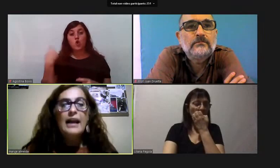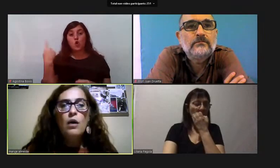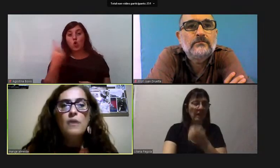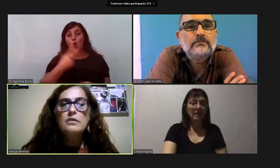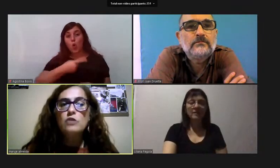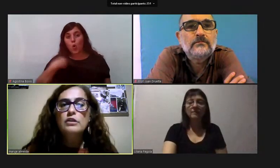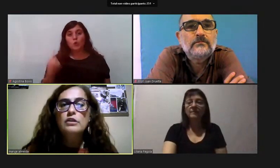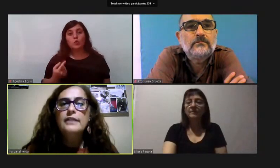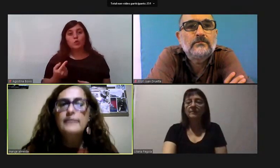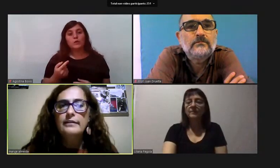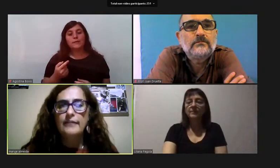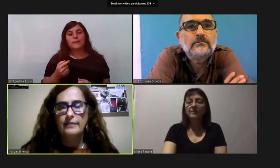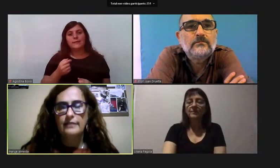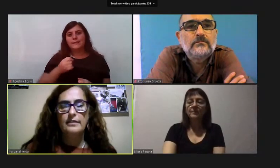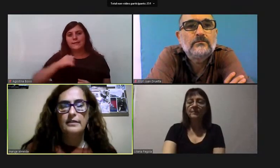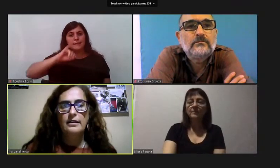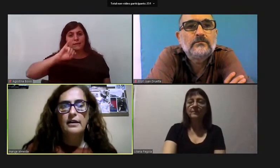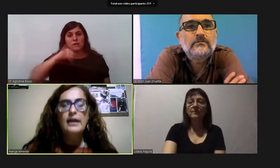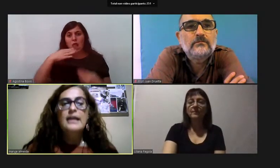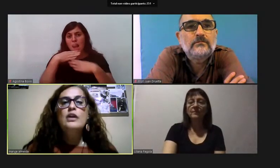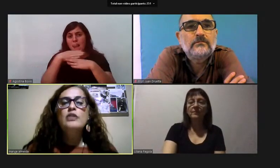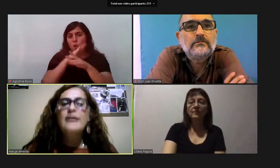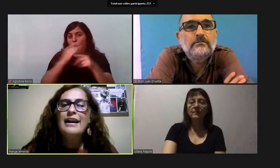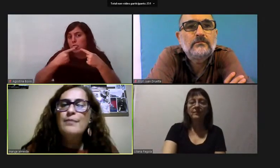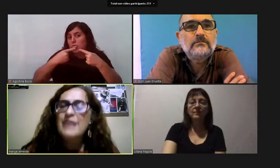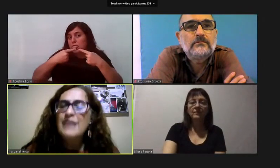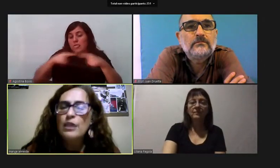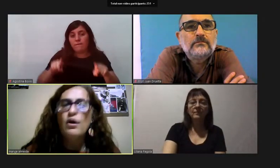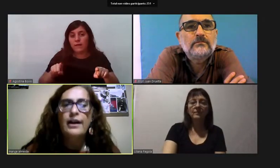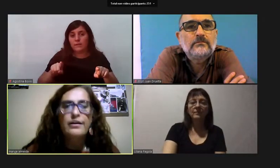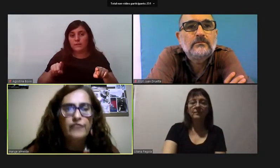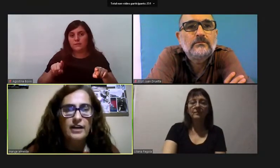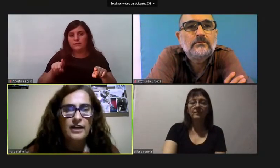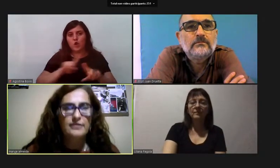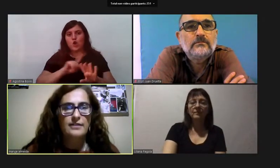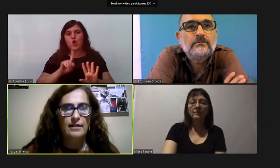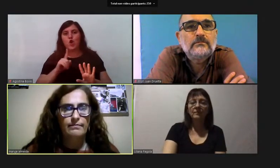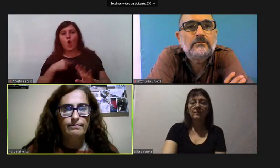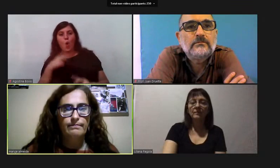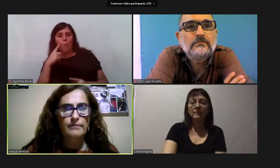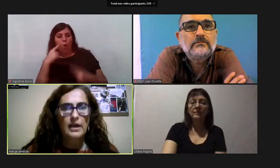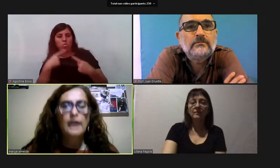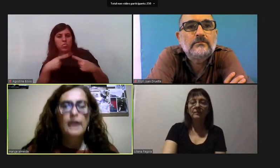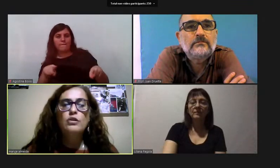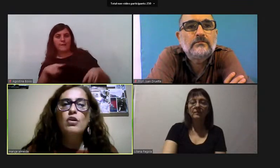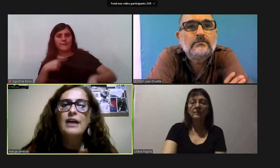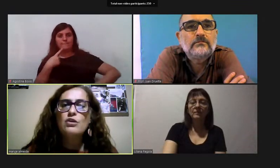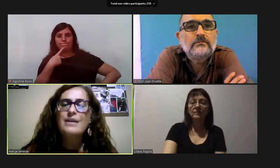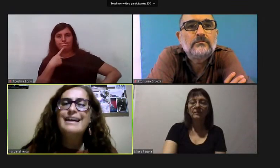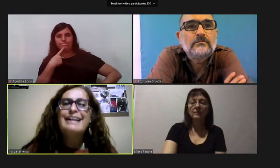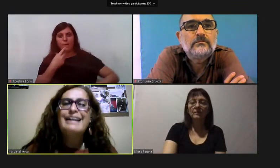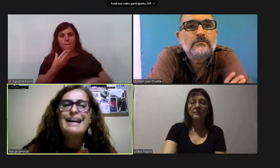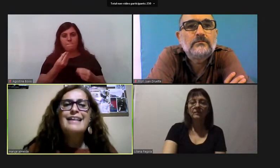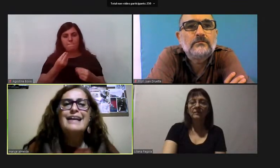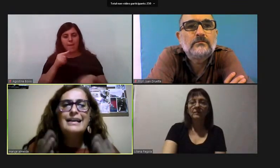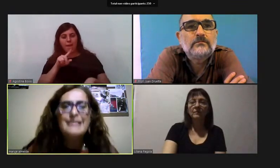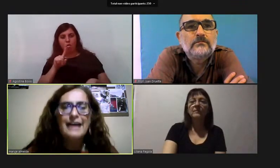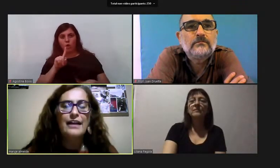las lenguas son distintas, ¿sí? Y no tenerle miedo a la diferencia. En todo caso, hay que